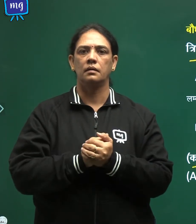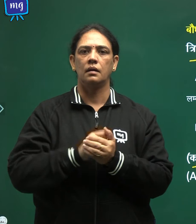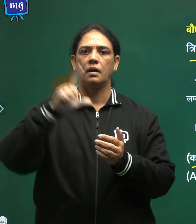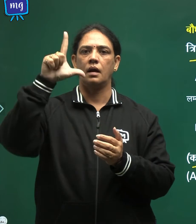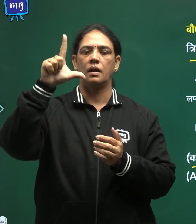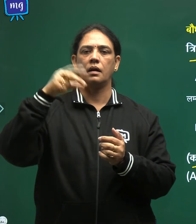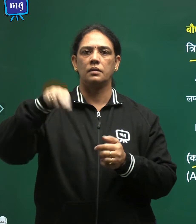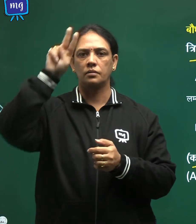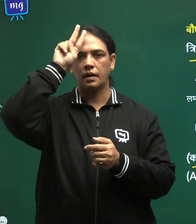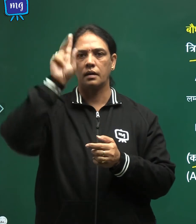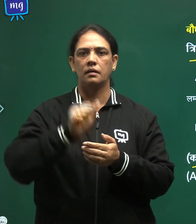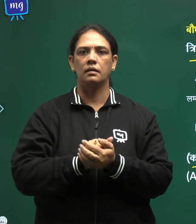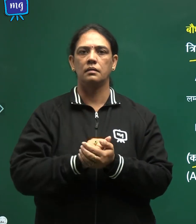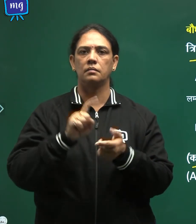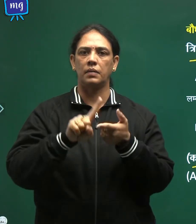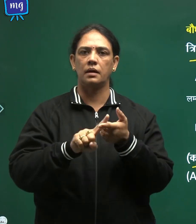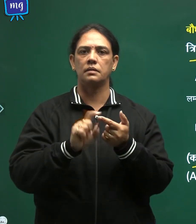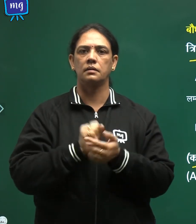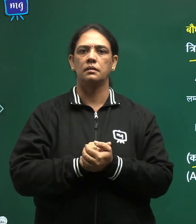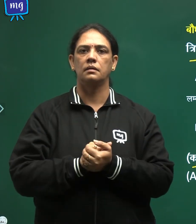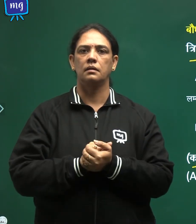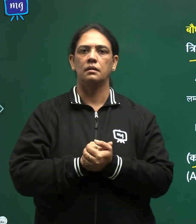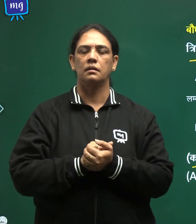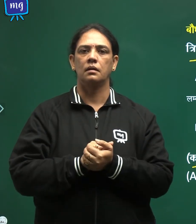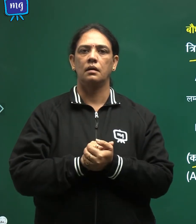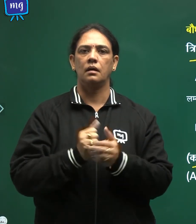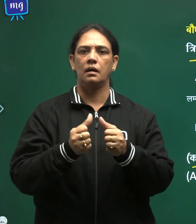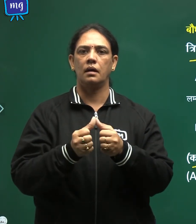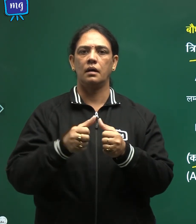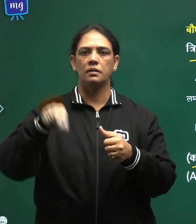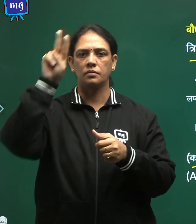लंबी स्क्वायर प्लस आधार स्क्वायर।